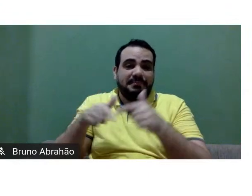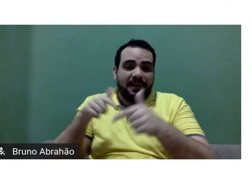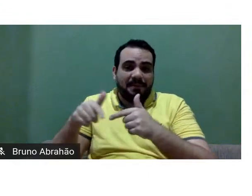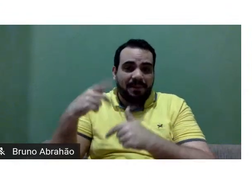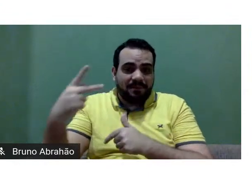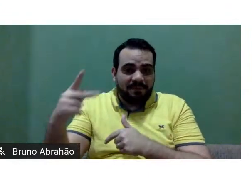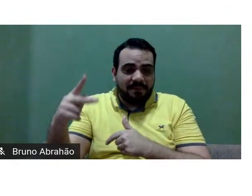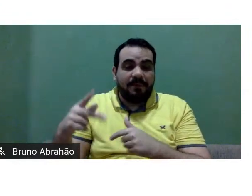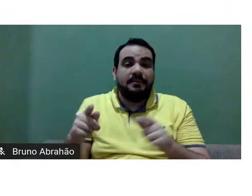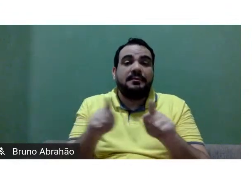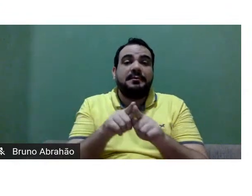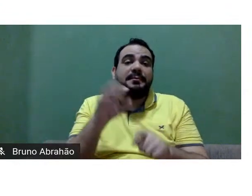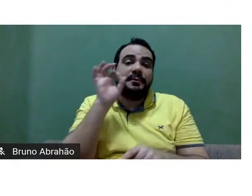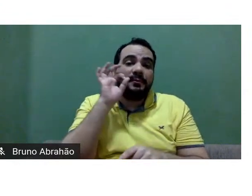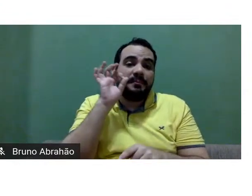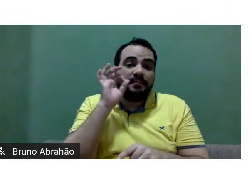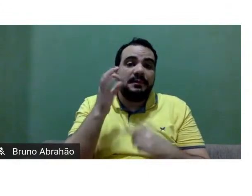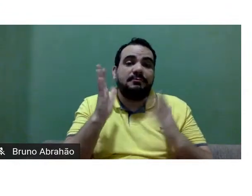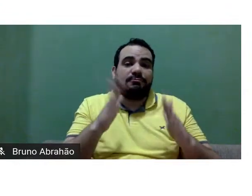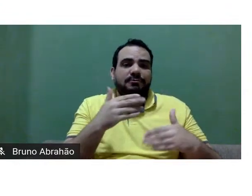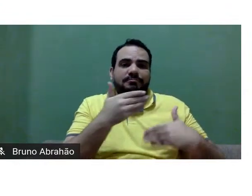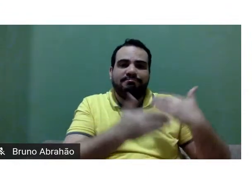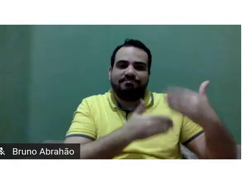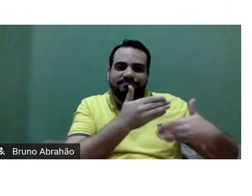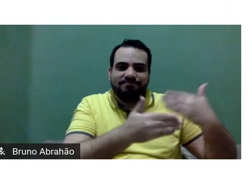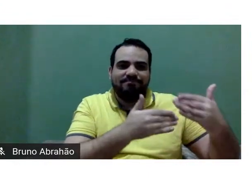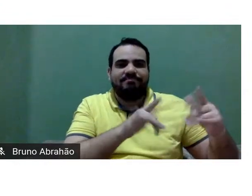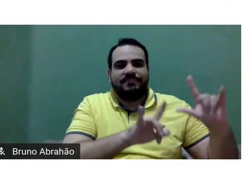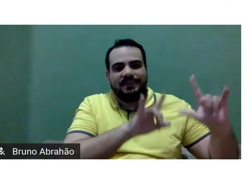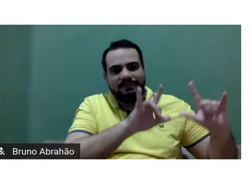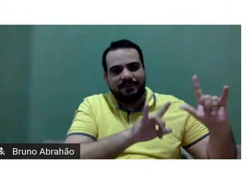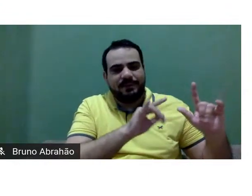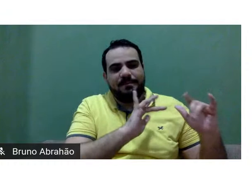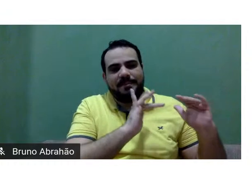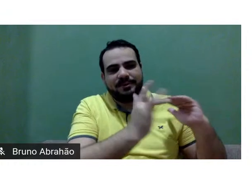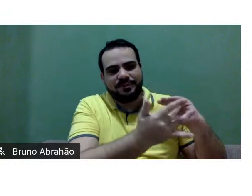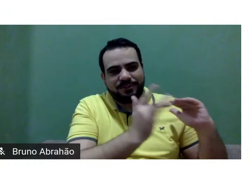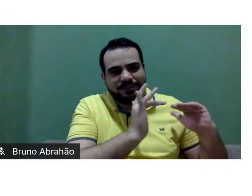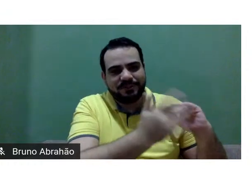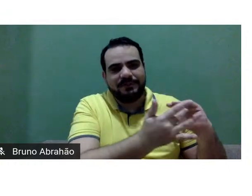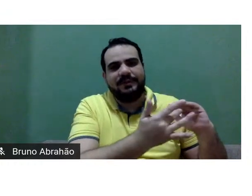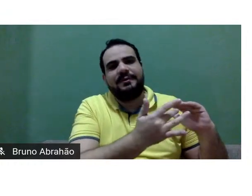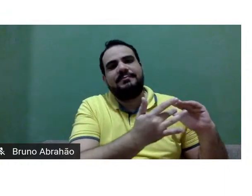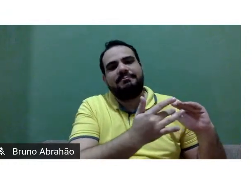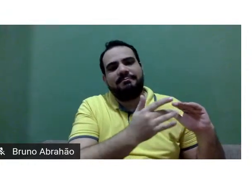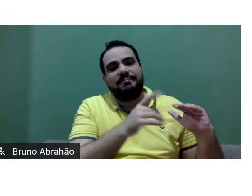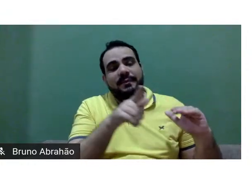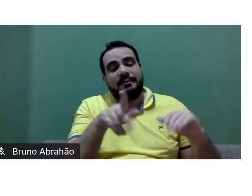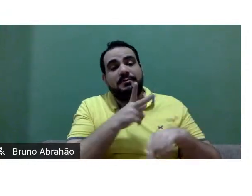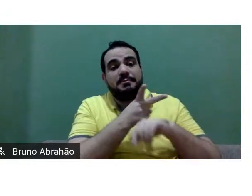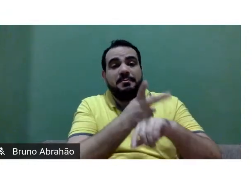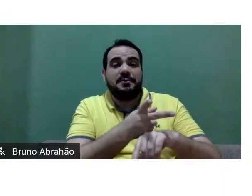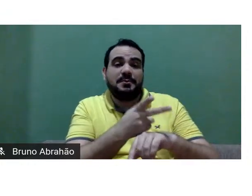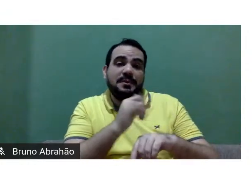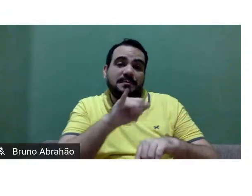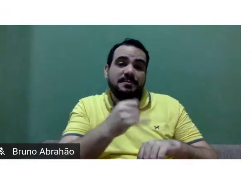bastante abrangente um trabalho de extrema importância e a Roberta cujo